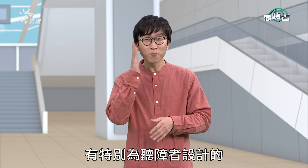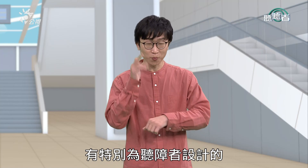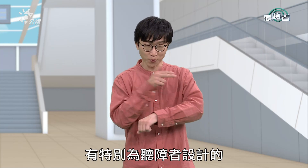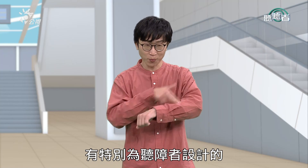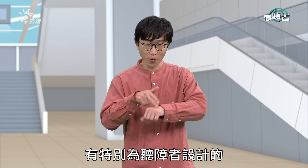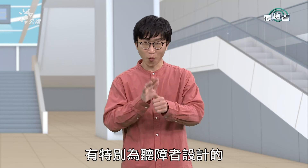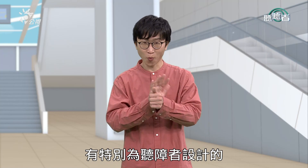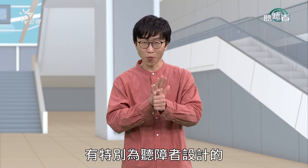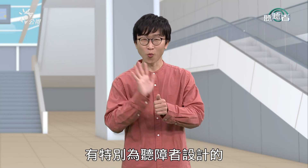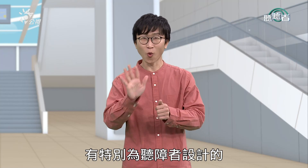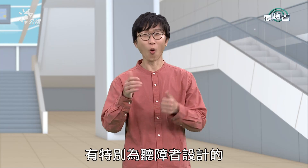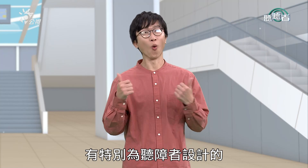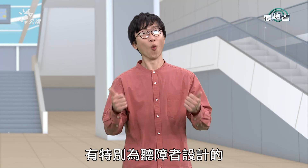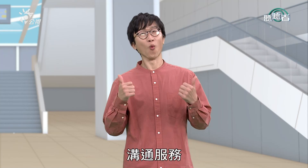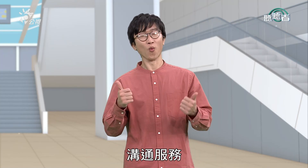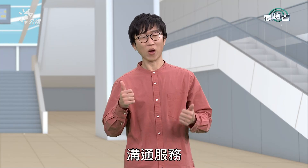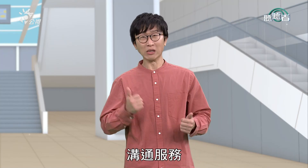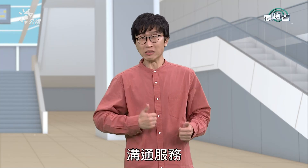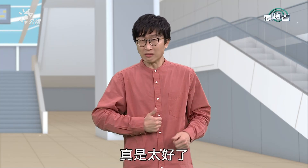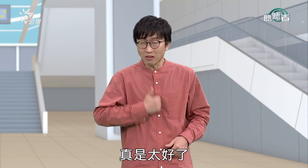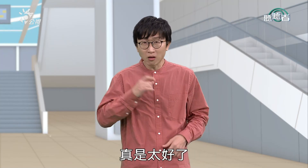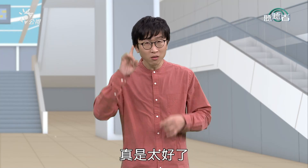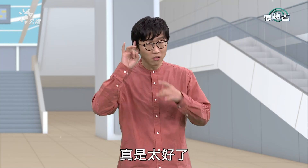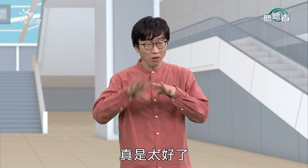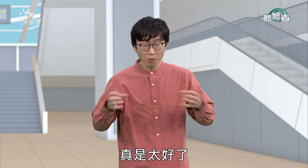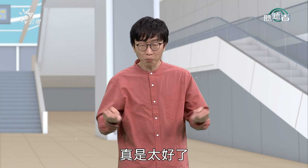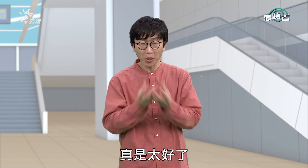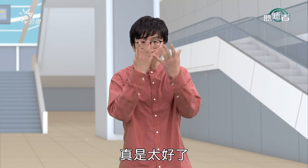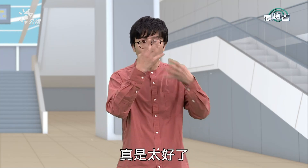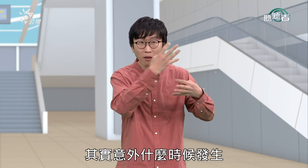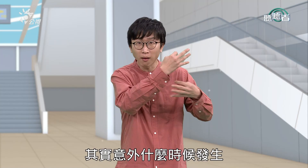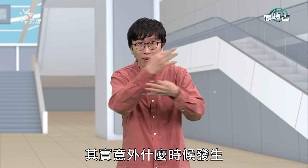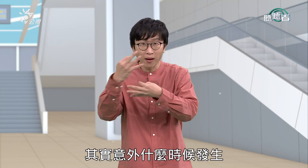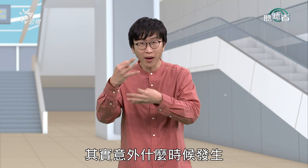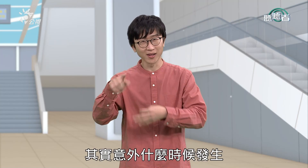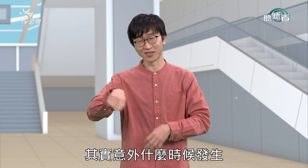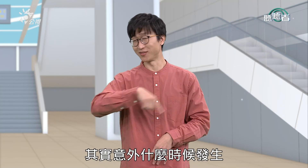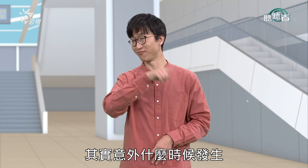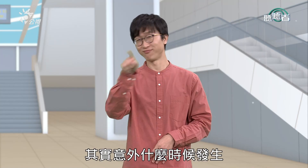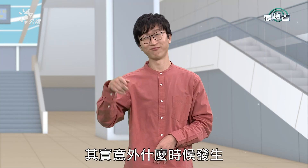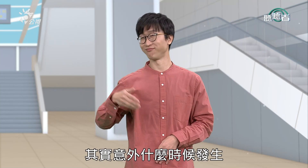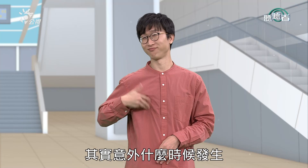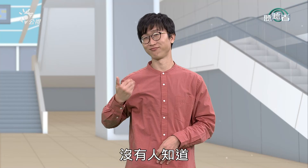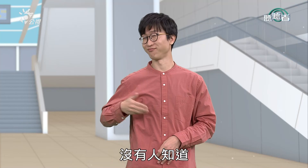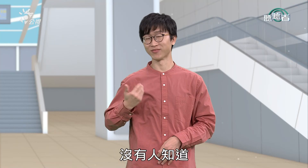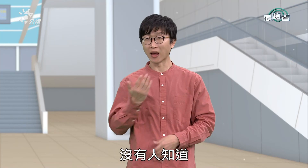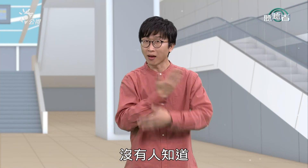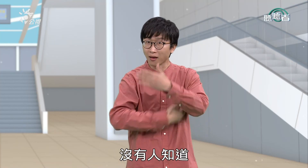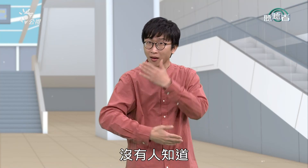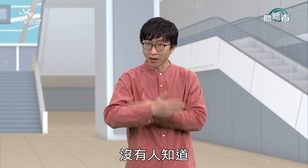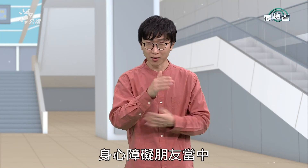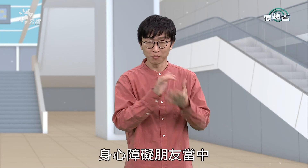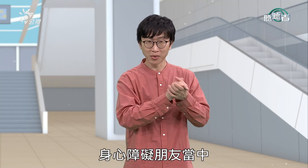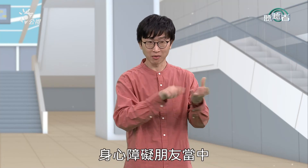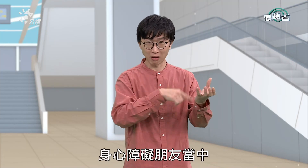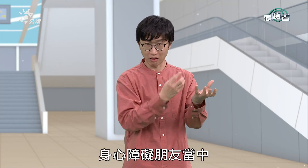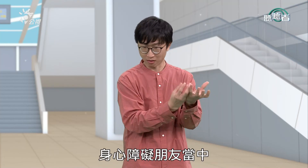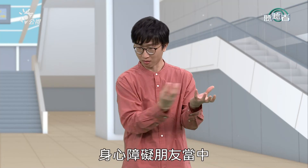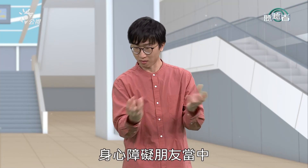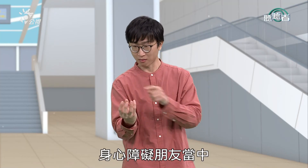有特别为听障者设计的沟通服务，真是太好了。其实意外什么时候发生，没有人知道。身心障碍朋友当中